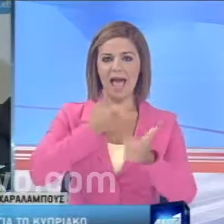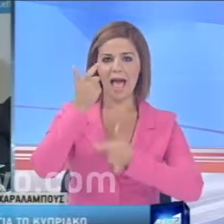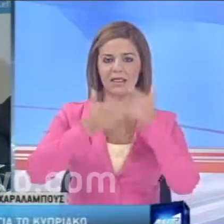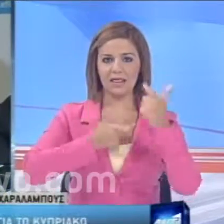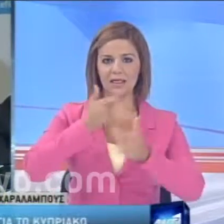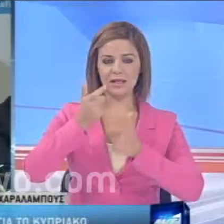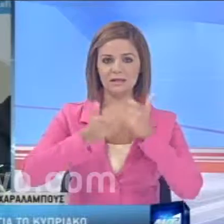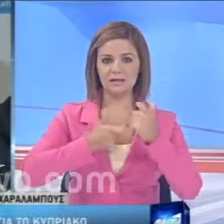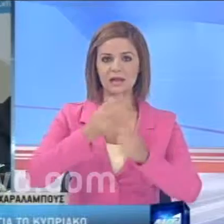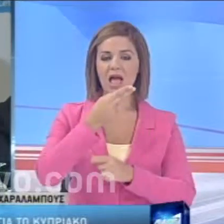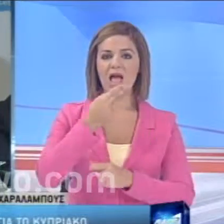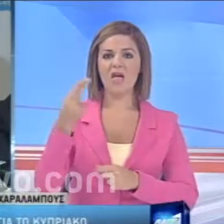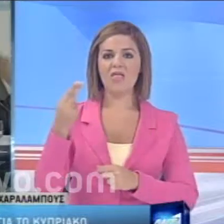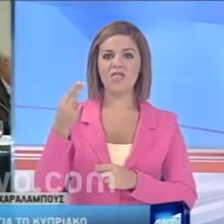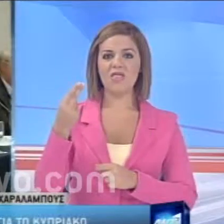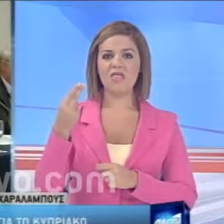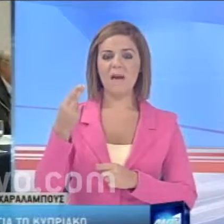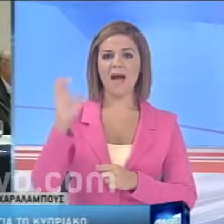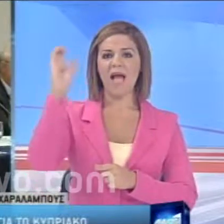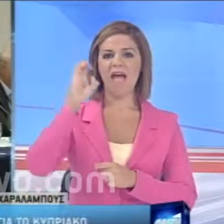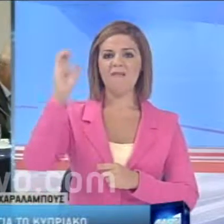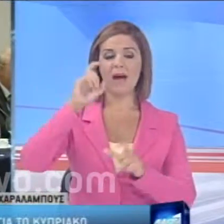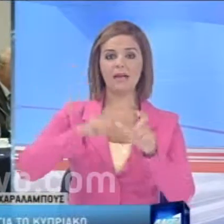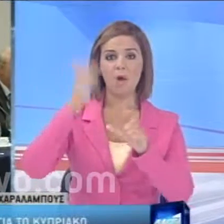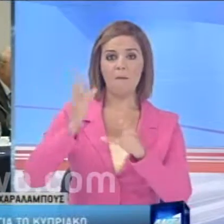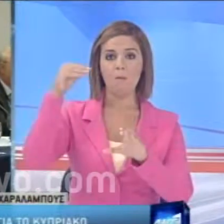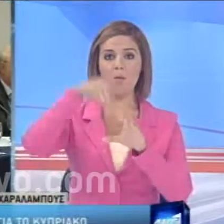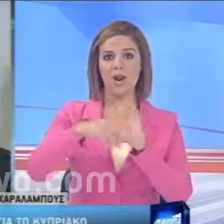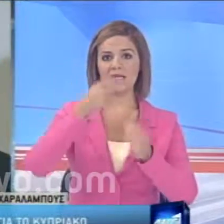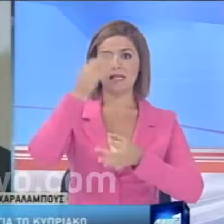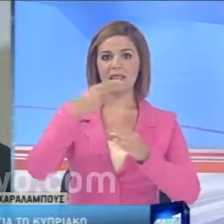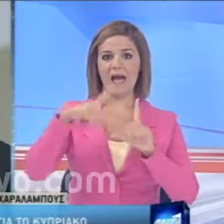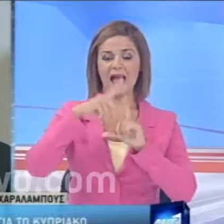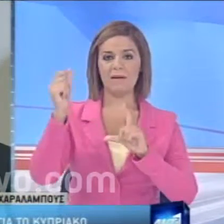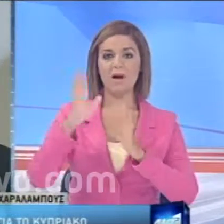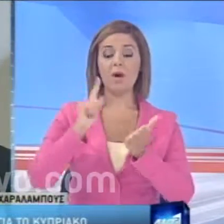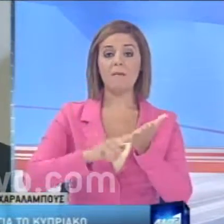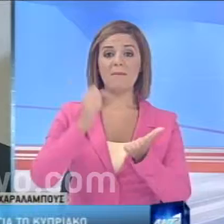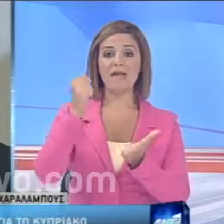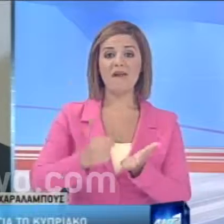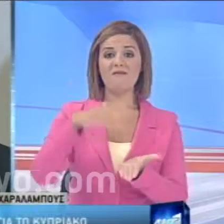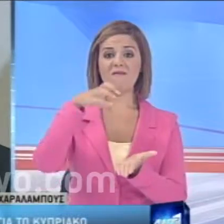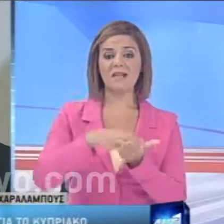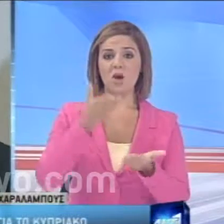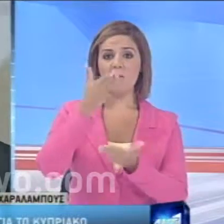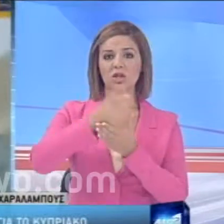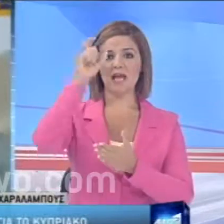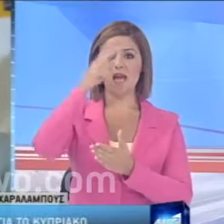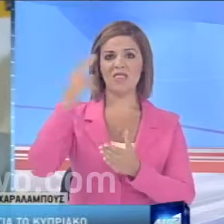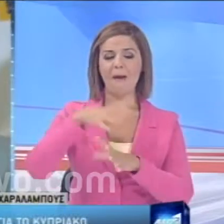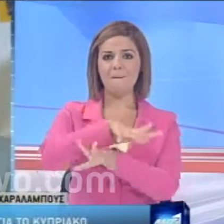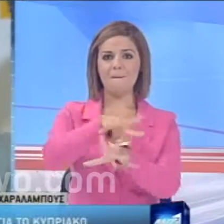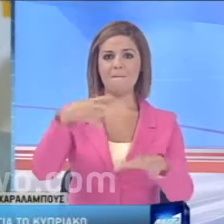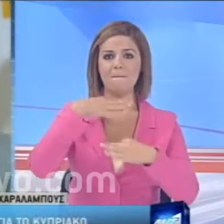Δημοκρατικού Συναγερμού, για τη δυνατότητα εμπλοκής της Ευρωπαϊκής Ένωσης στις διαπραγματεύσεις για το Κυπριακό, στη βάση βεβαίως της πρότασης του κ. Αναστασιάδη για διεύρυνση